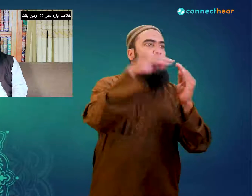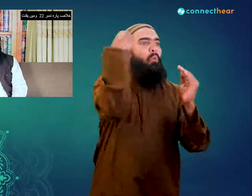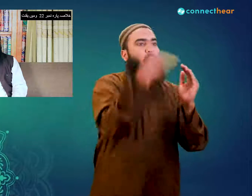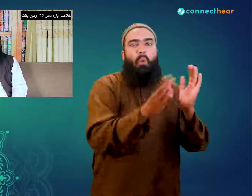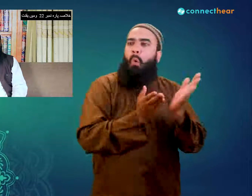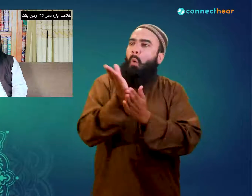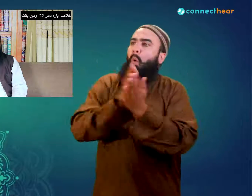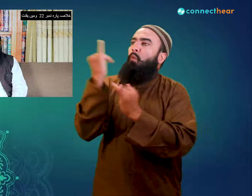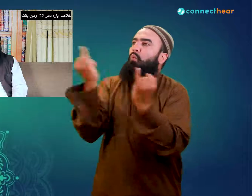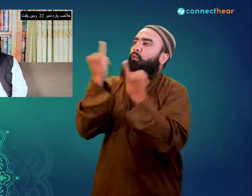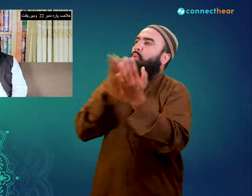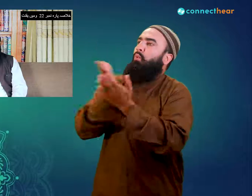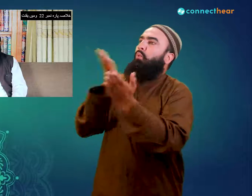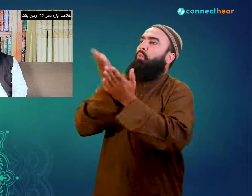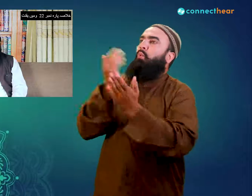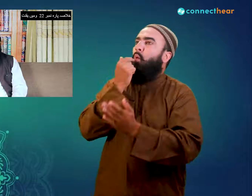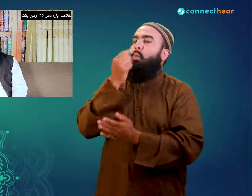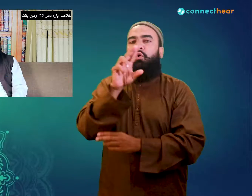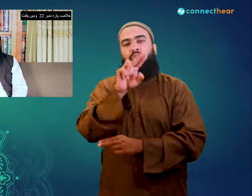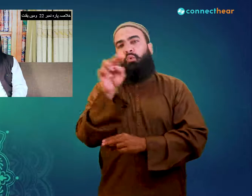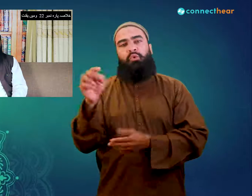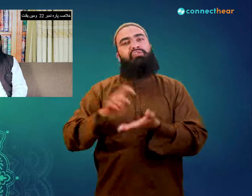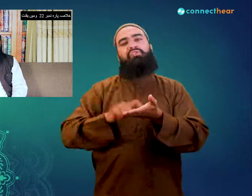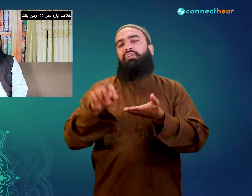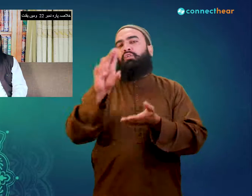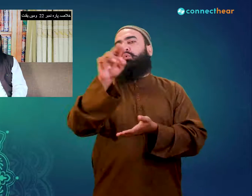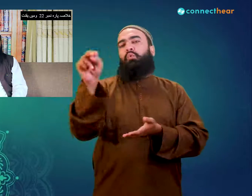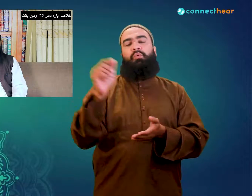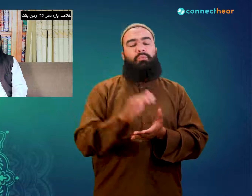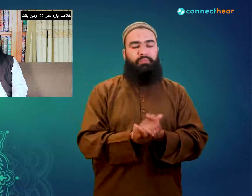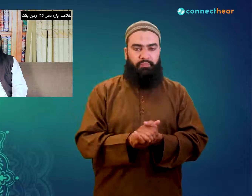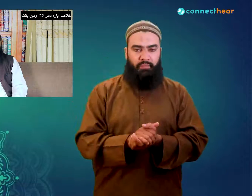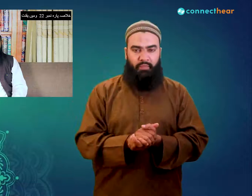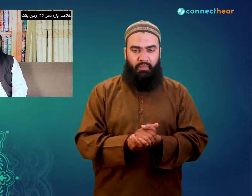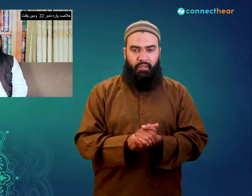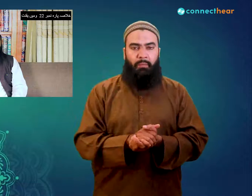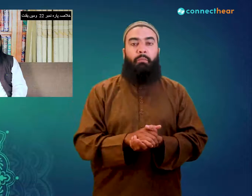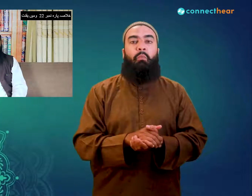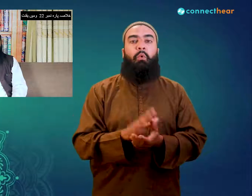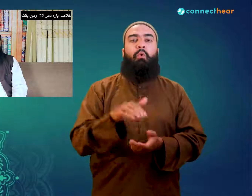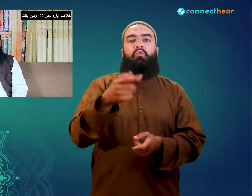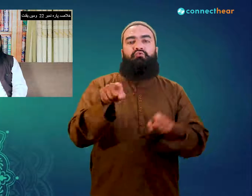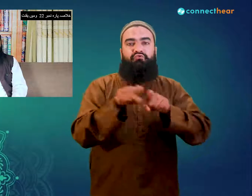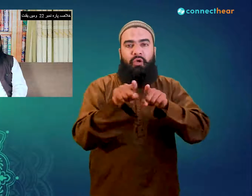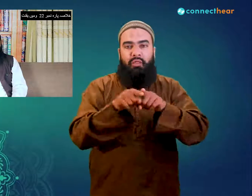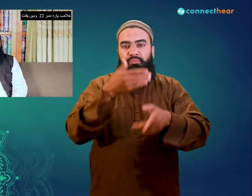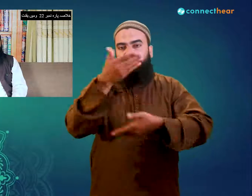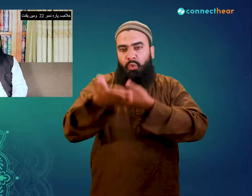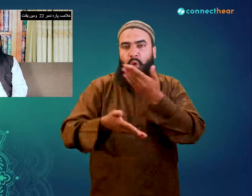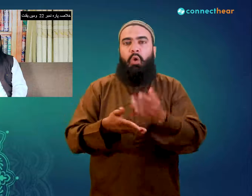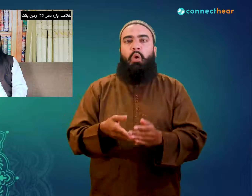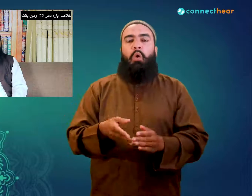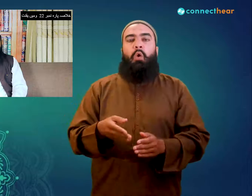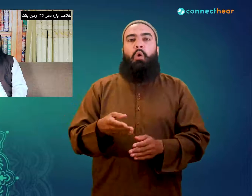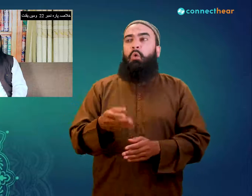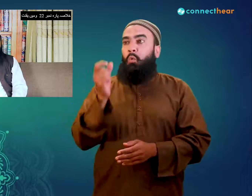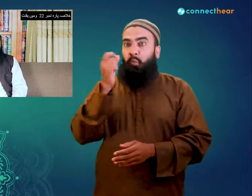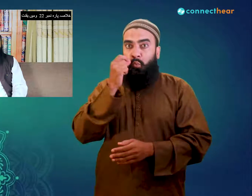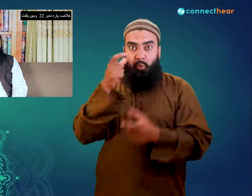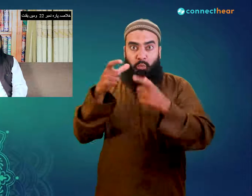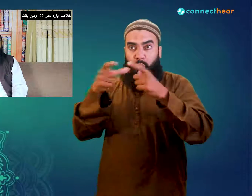باہر نکلنا منع ہے۔ اسی طرح فرمایا کہ اپنی زینت کو غیروں